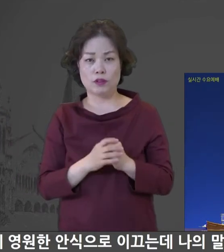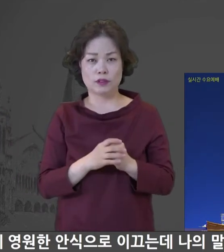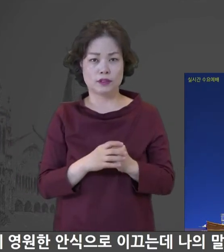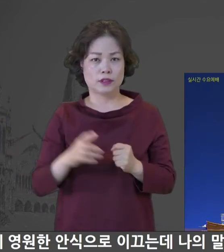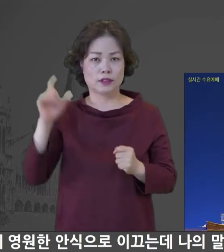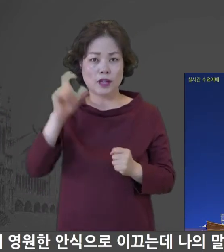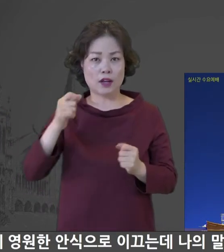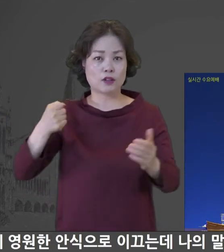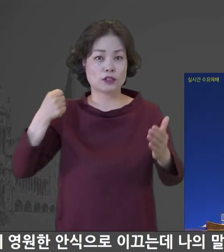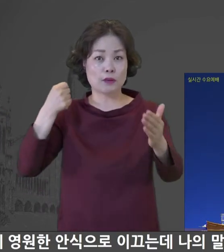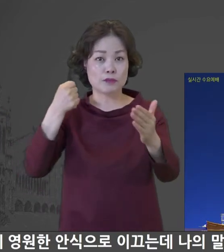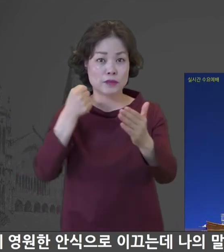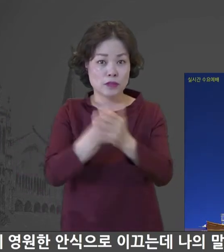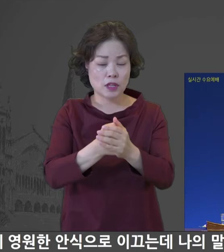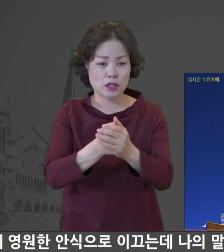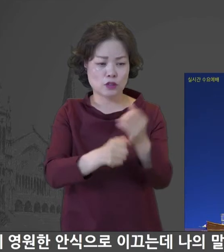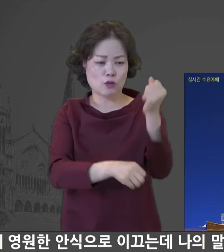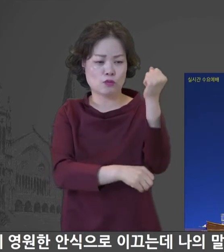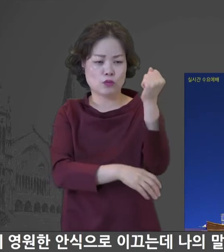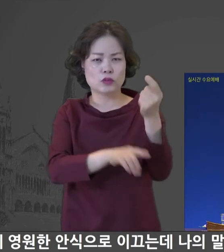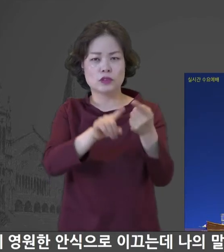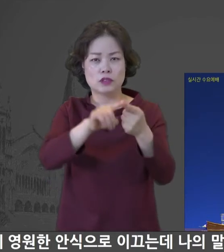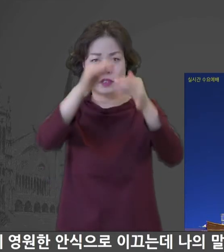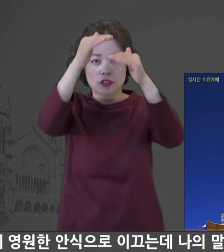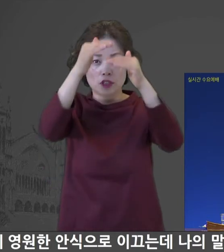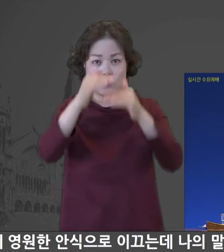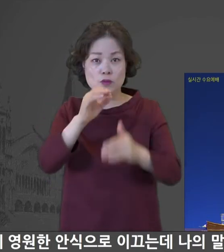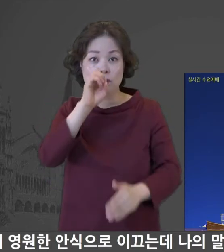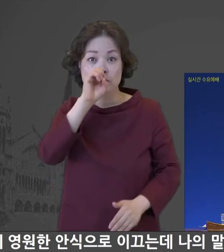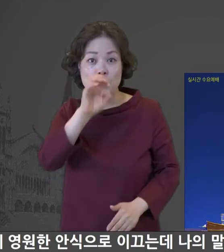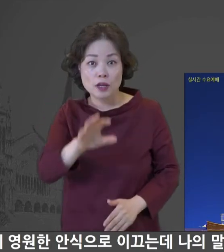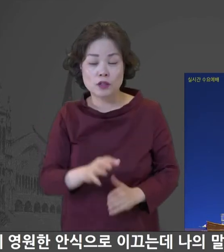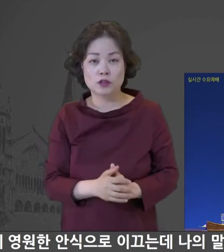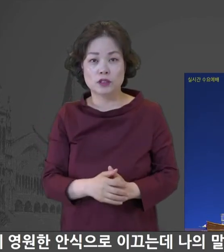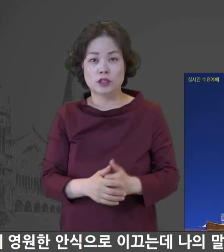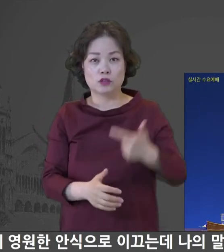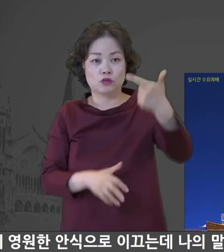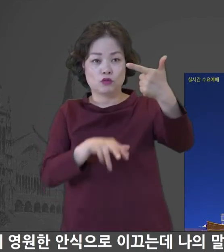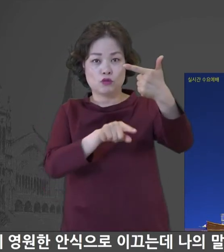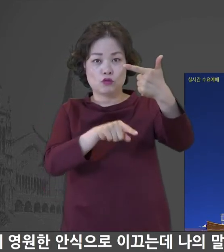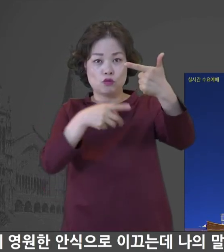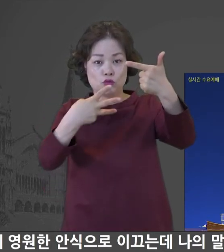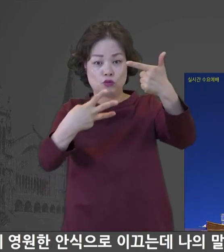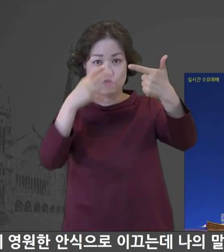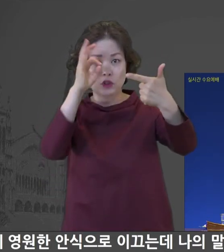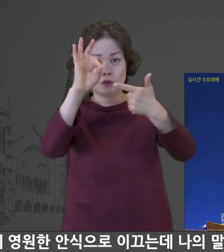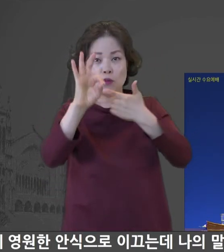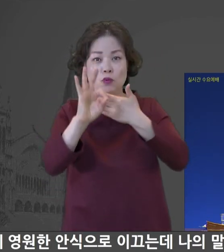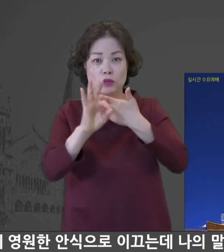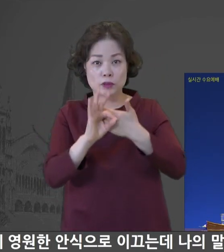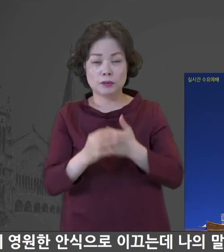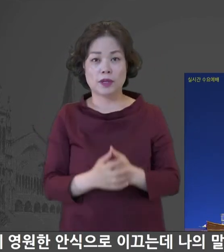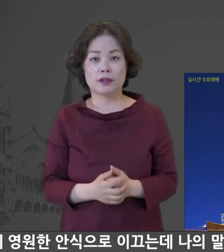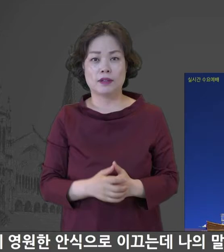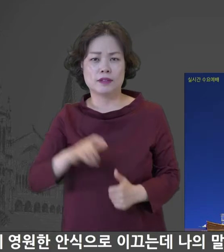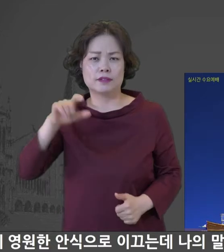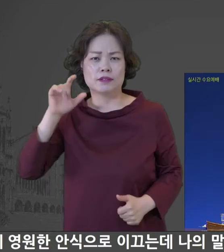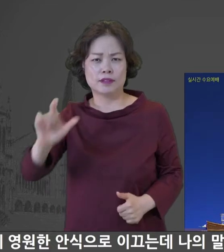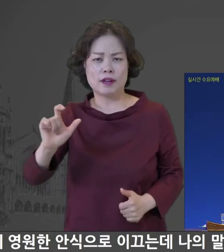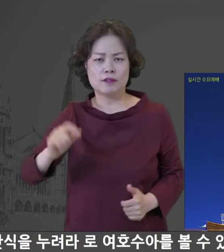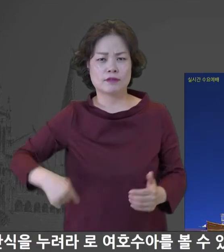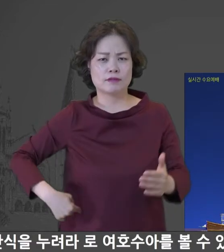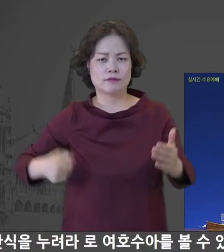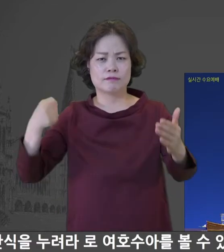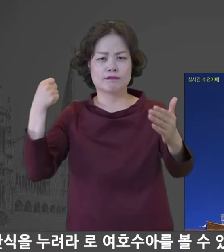담대할 수밖에 없는 본질적인 이유에 대해서 말씀을 하고 있습니다. 먼저 본문 6절을 한번 보시면 강하고 담대하라